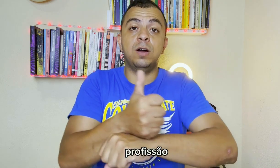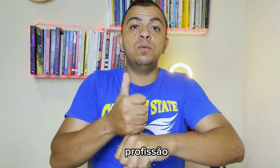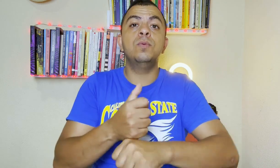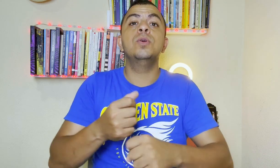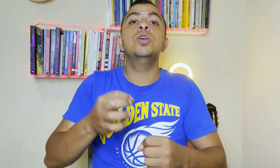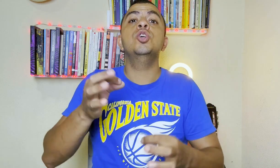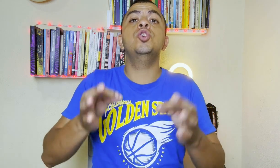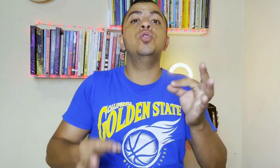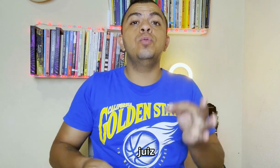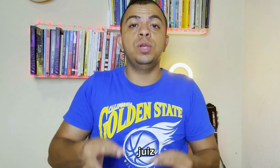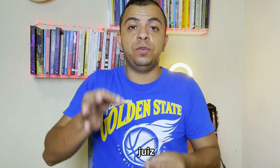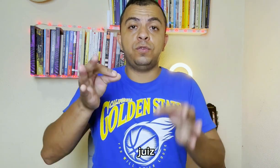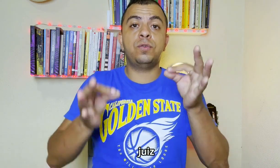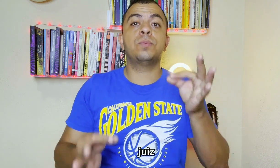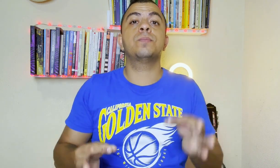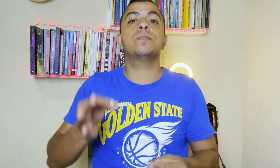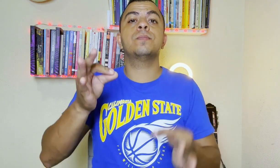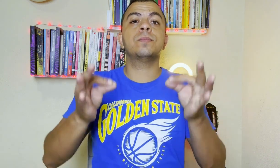Profissão, juiz.